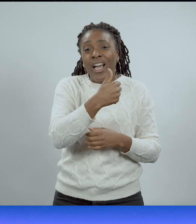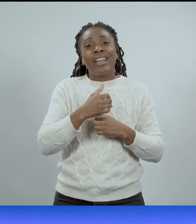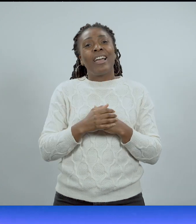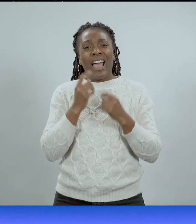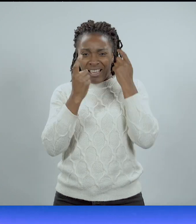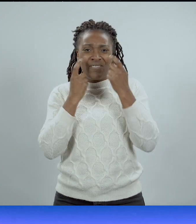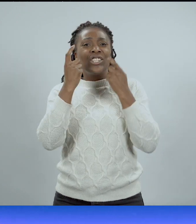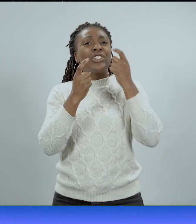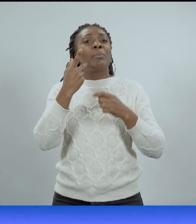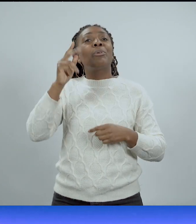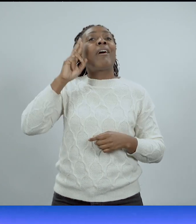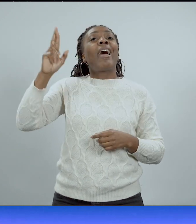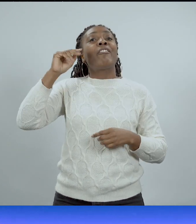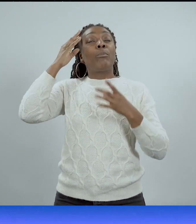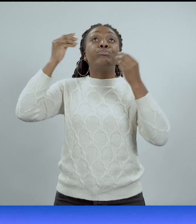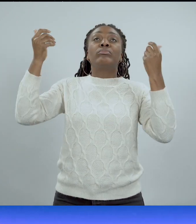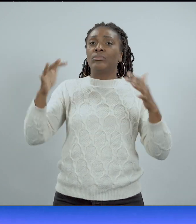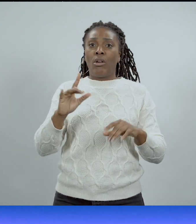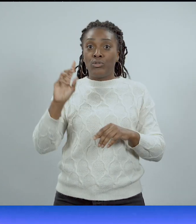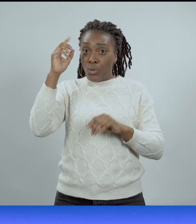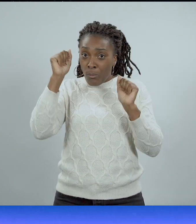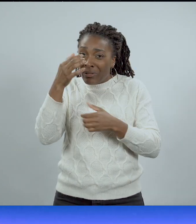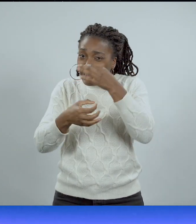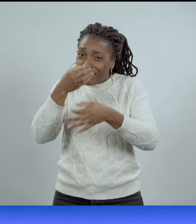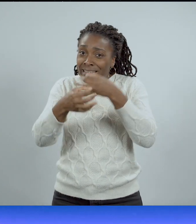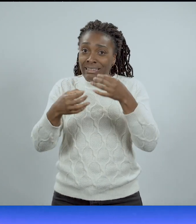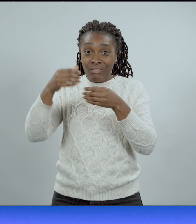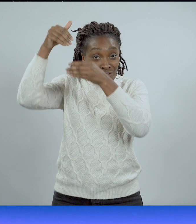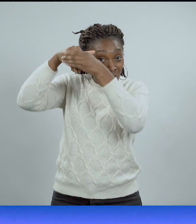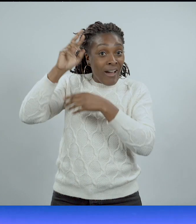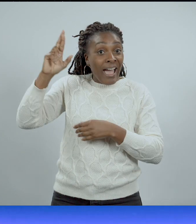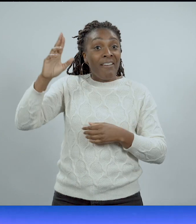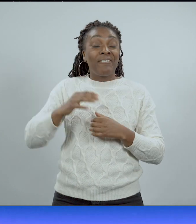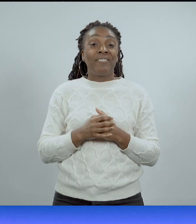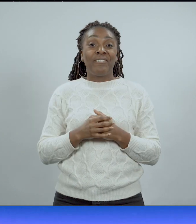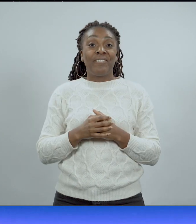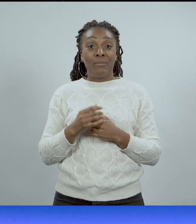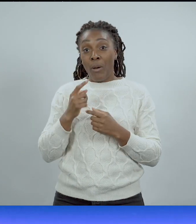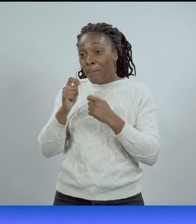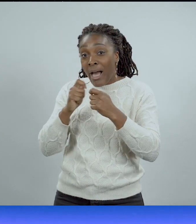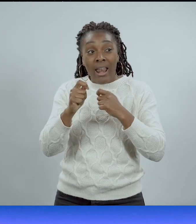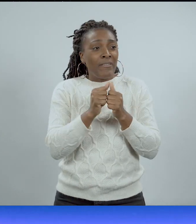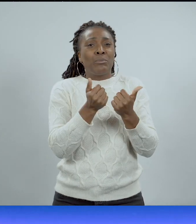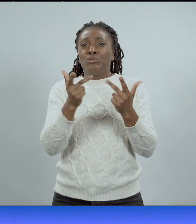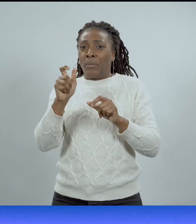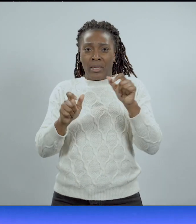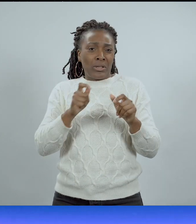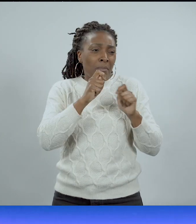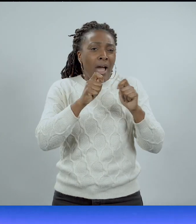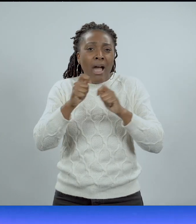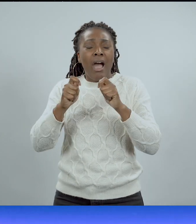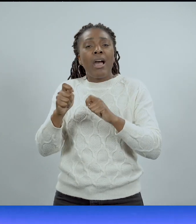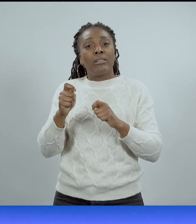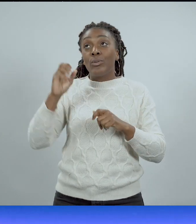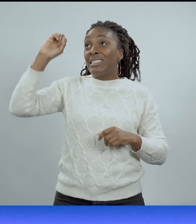encourager chacun à réfléchir sur ses rêves, à réfléchir sur ce que Dieu vous dit. La réalité, c'est que, et j'ai échangé avec certaines